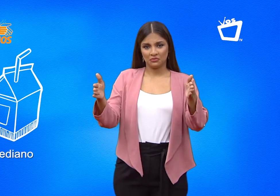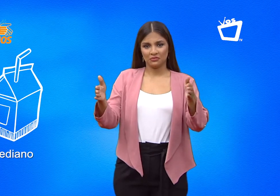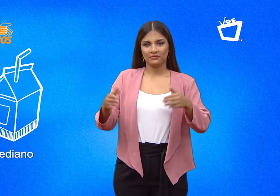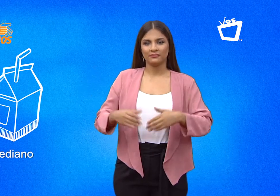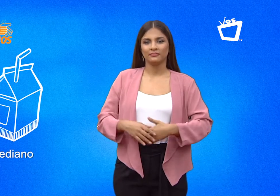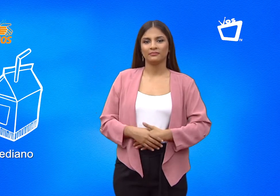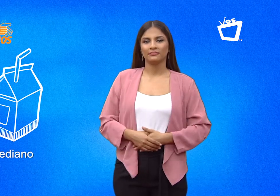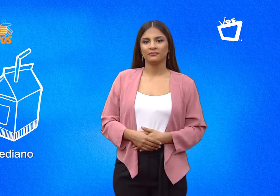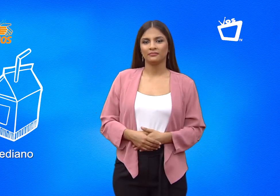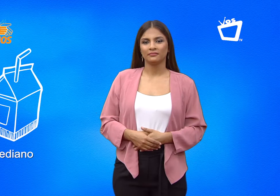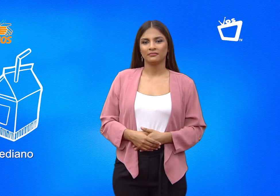Mediano.